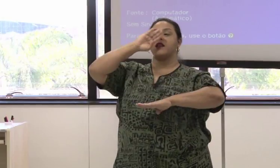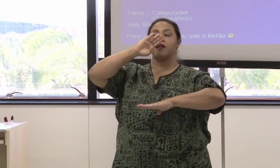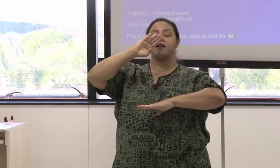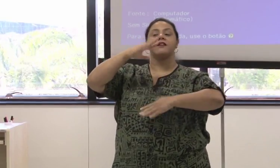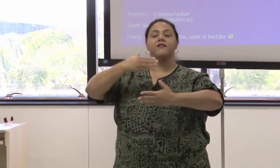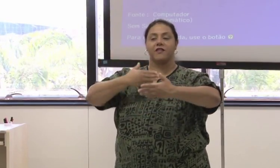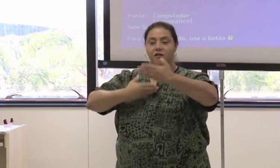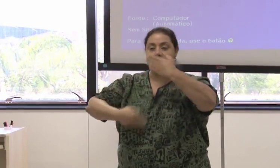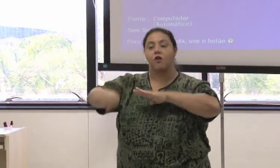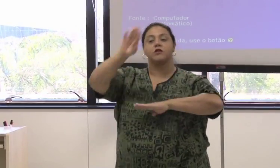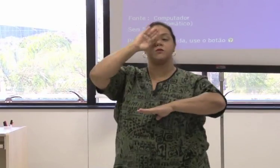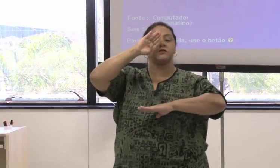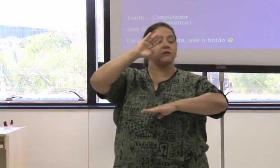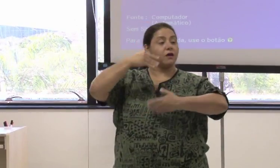superei, dei a volta por cima.